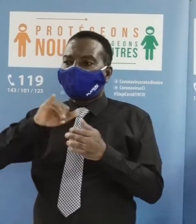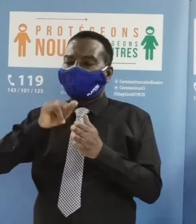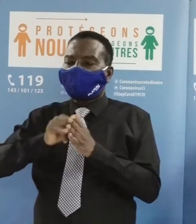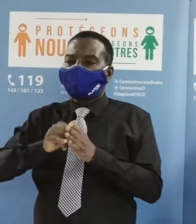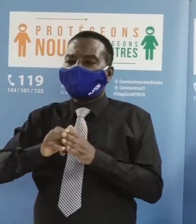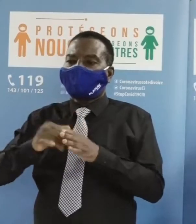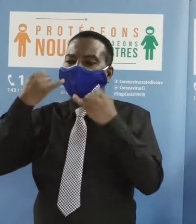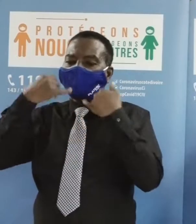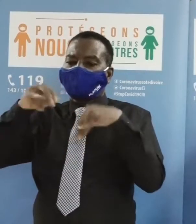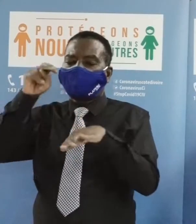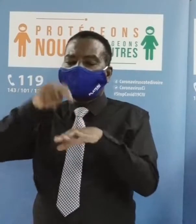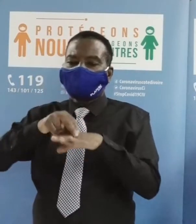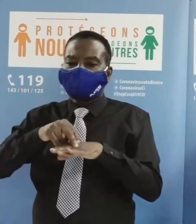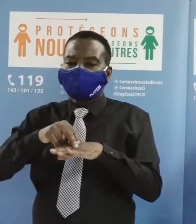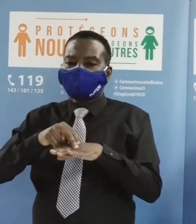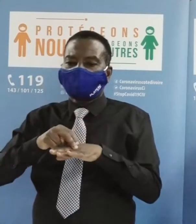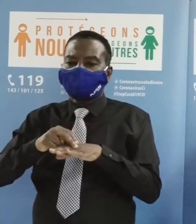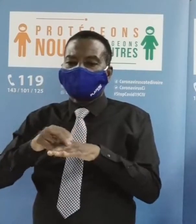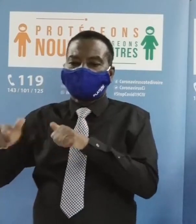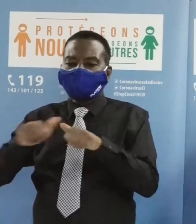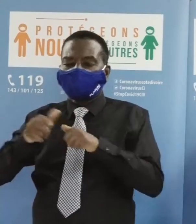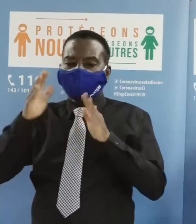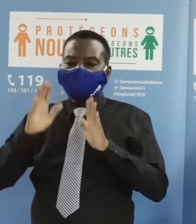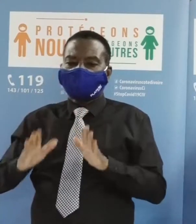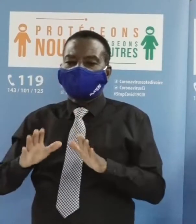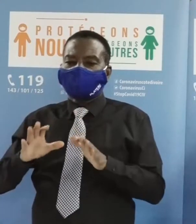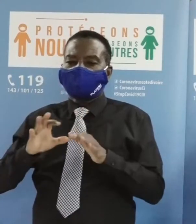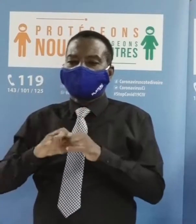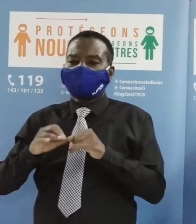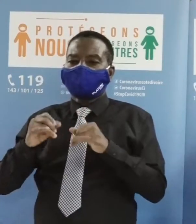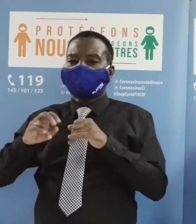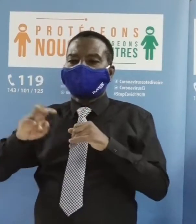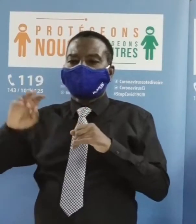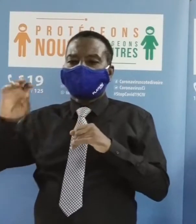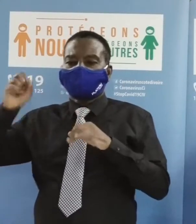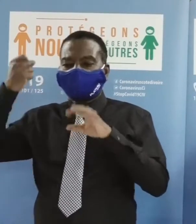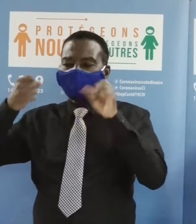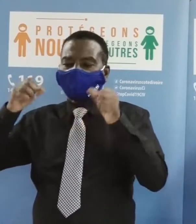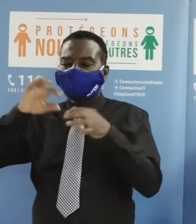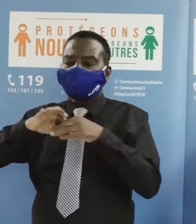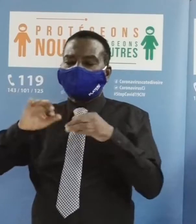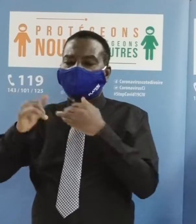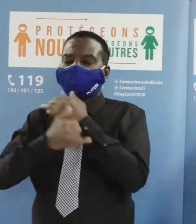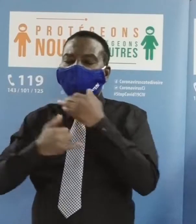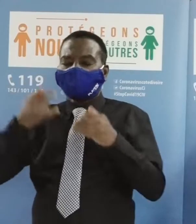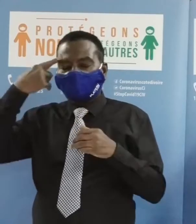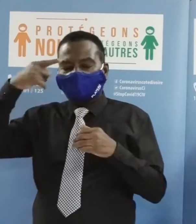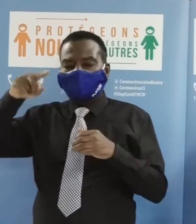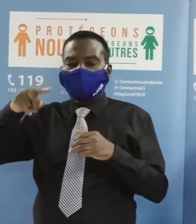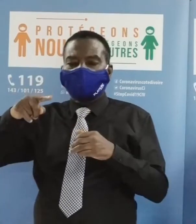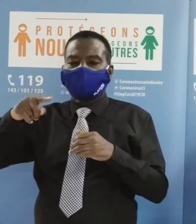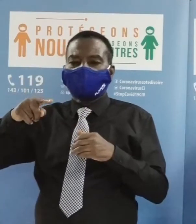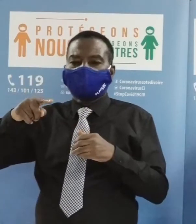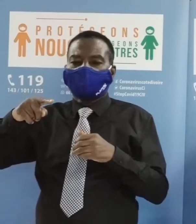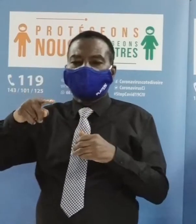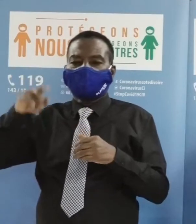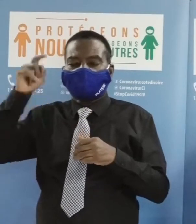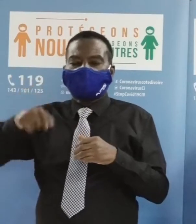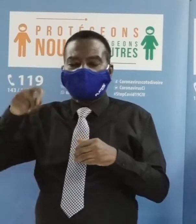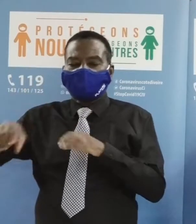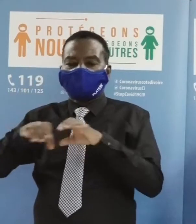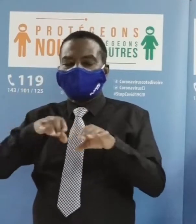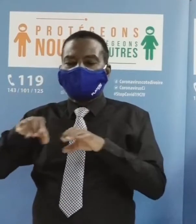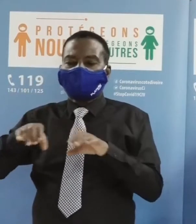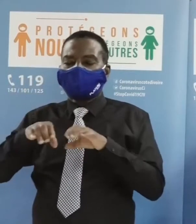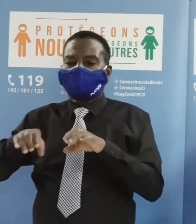informations les acteurs de la délation de notre pays afin que le nécessaire soit